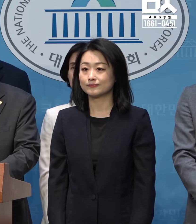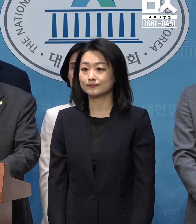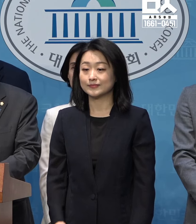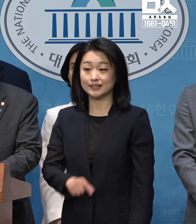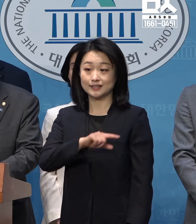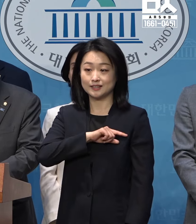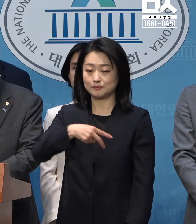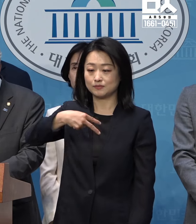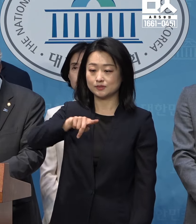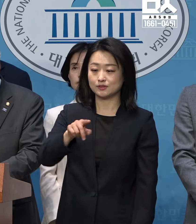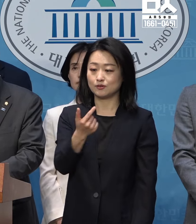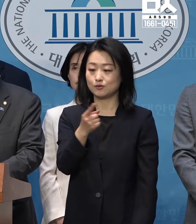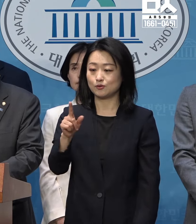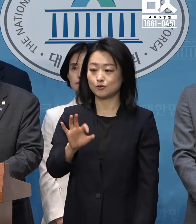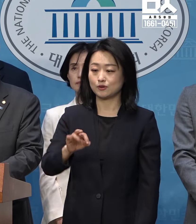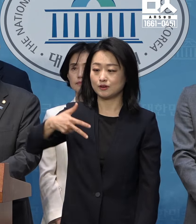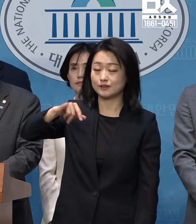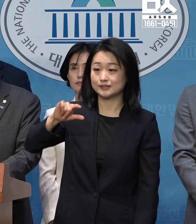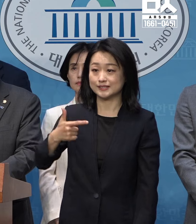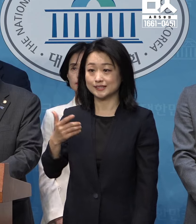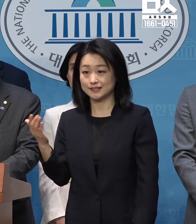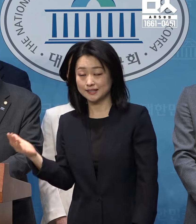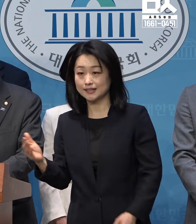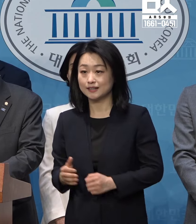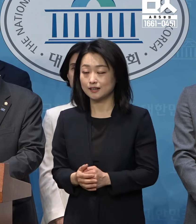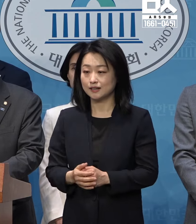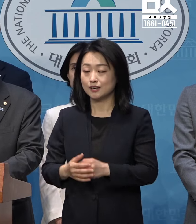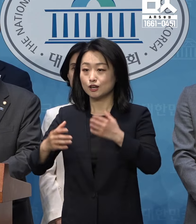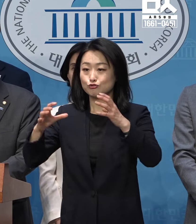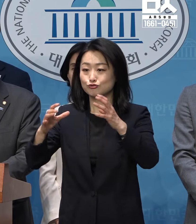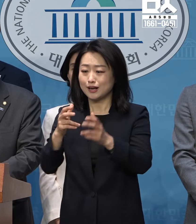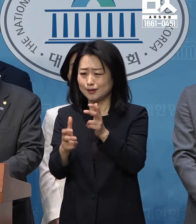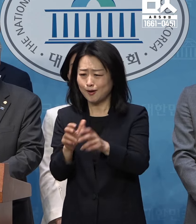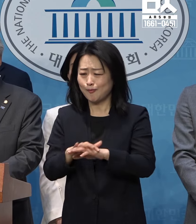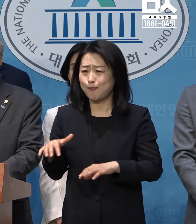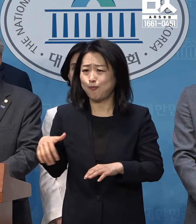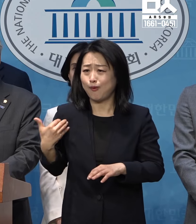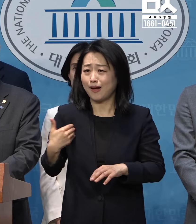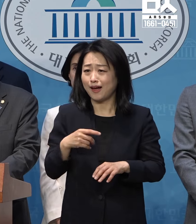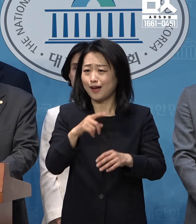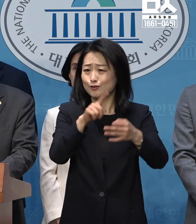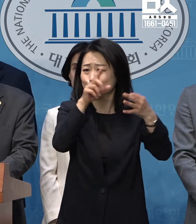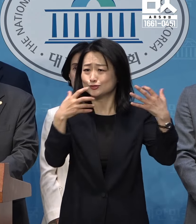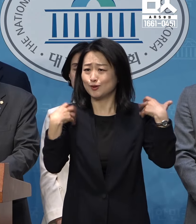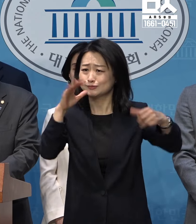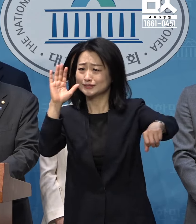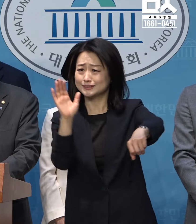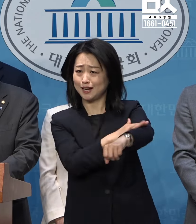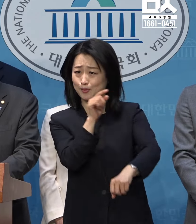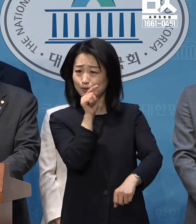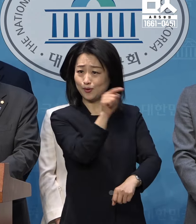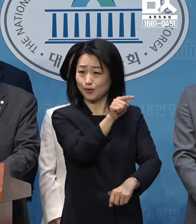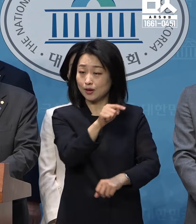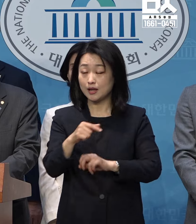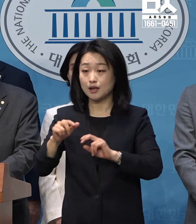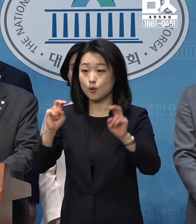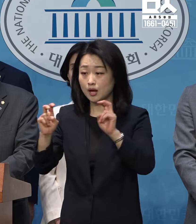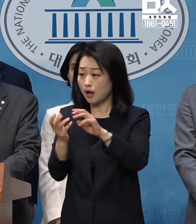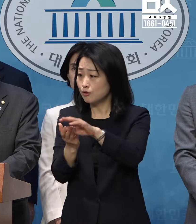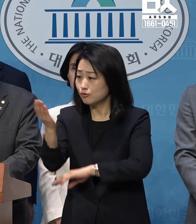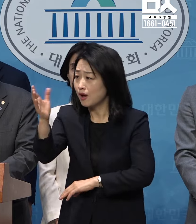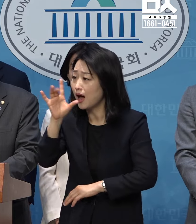서황진 의원입니다. 아리백도 제대로 모르는 윤석열 정권 실정 탓에 기업 수출길은